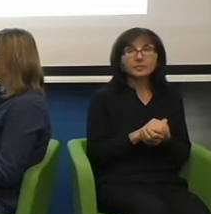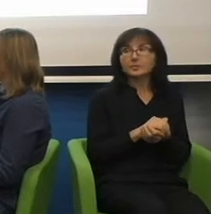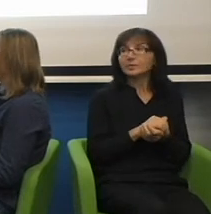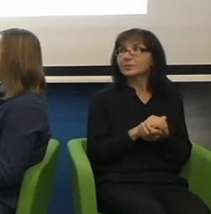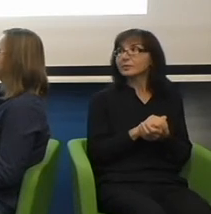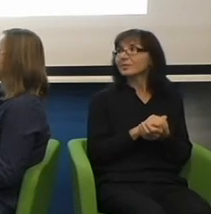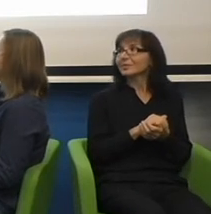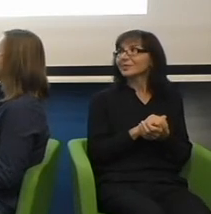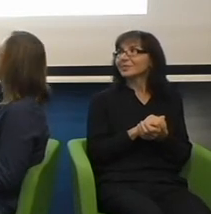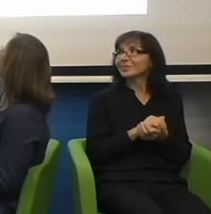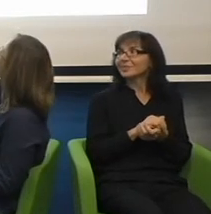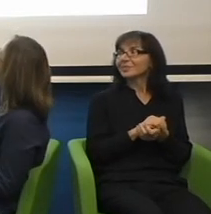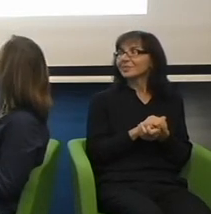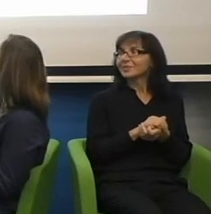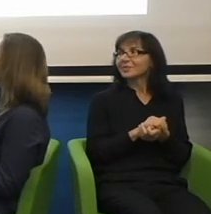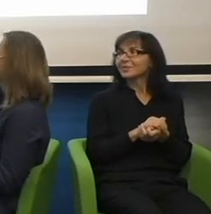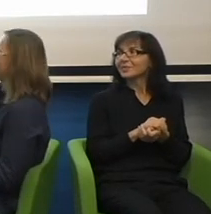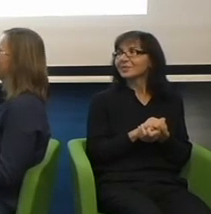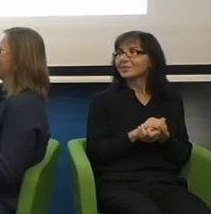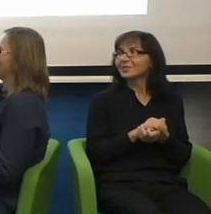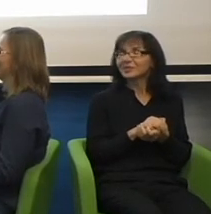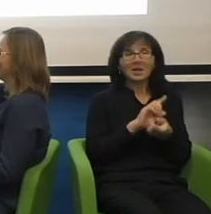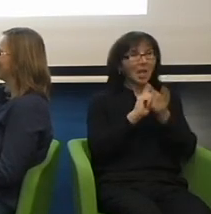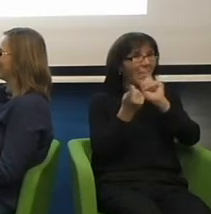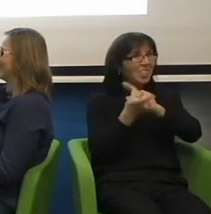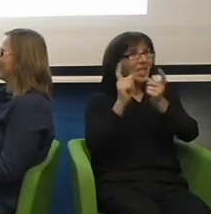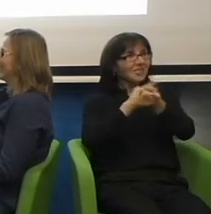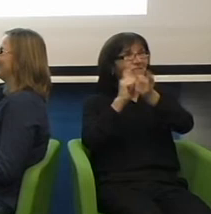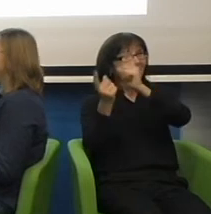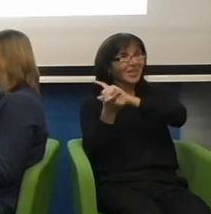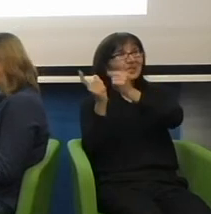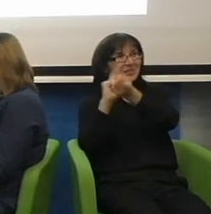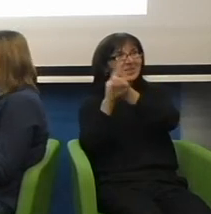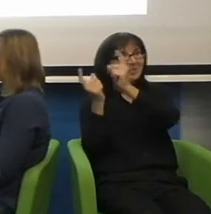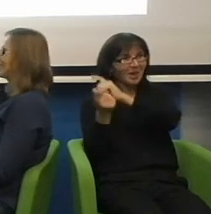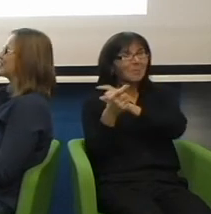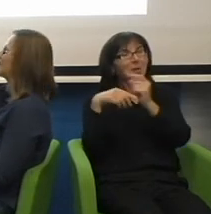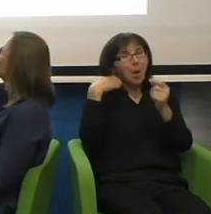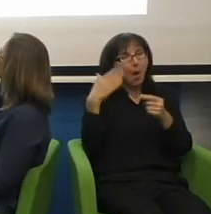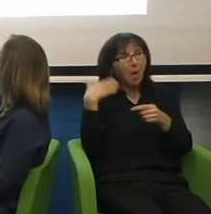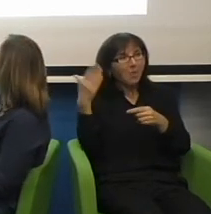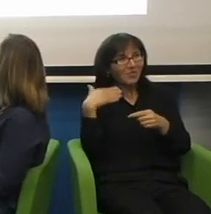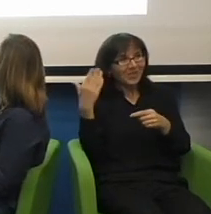A, teraz ja. Mówiliśmy tak, że na zmianę, ale to muszę je dać tam.